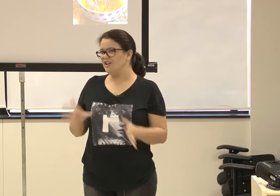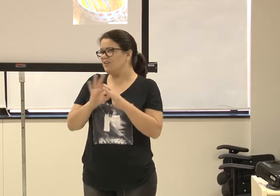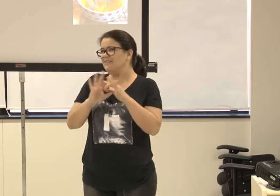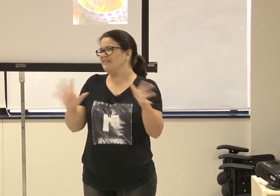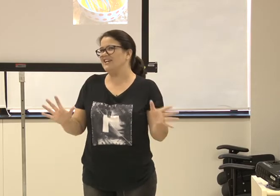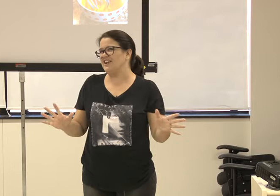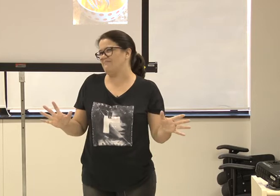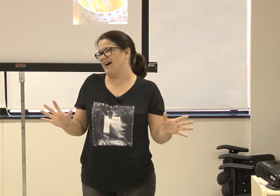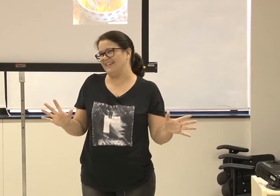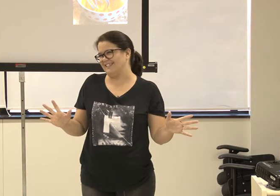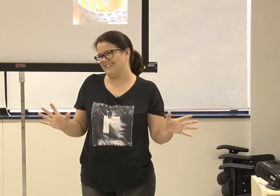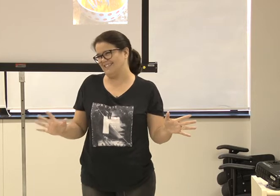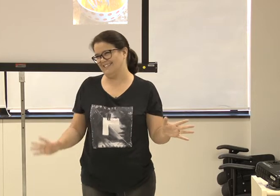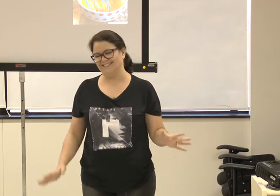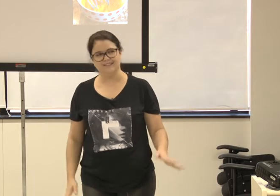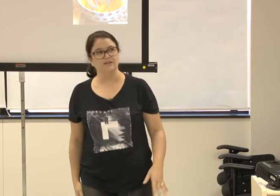ia me deixar mais.